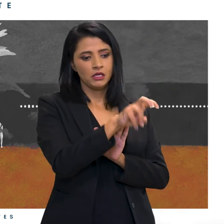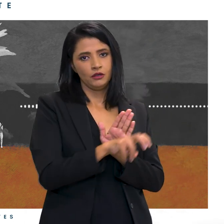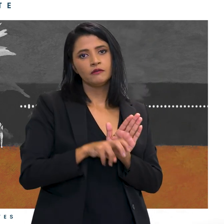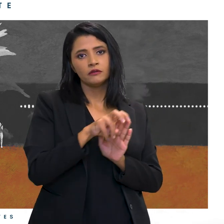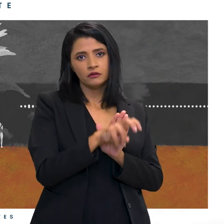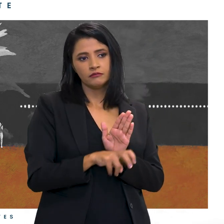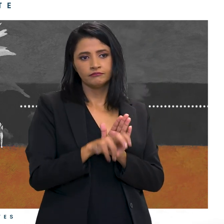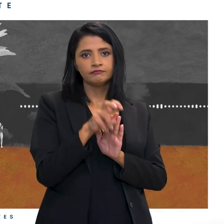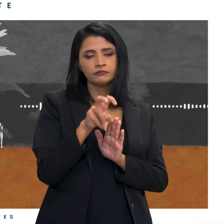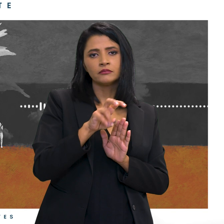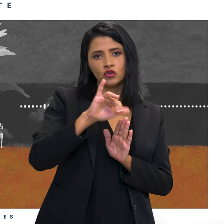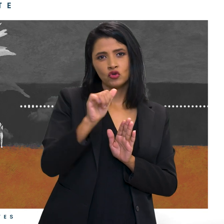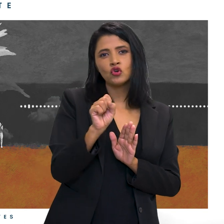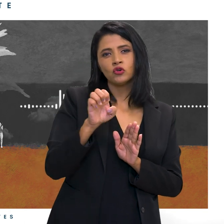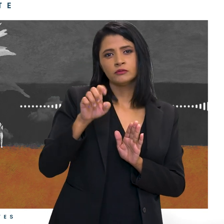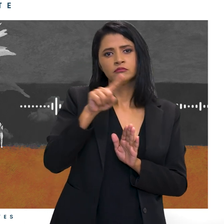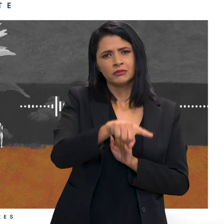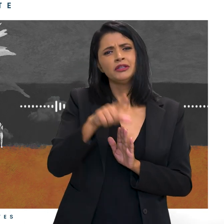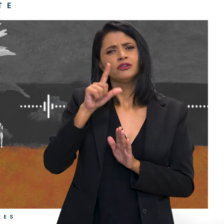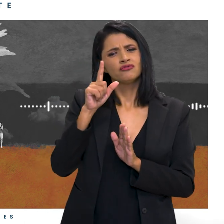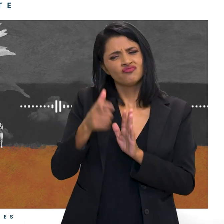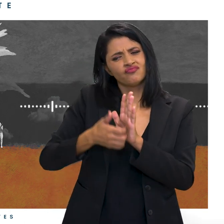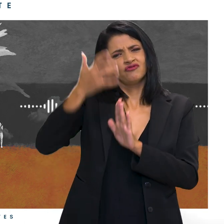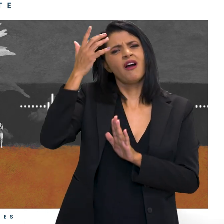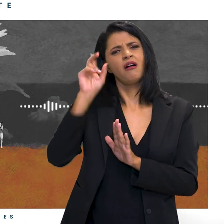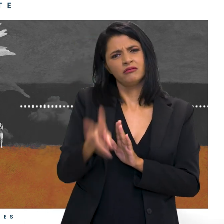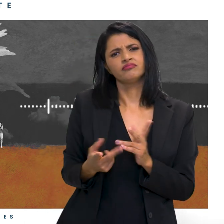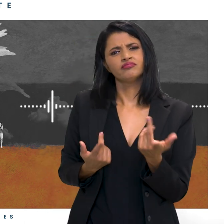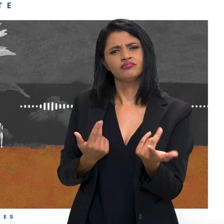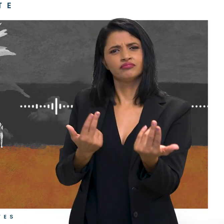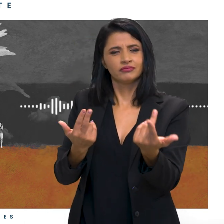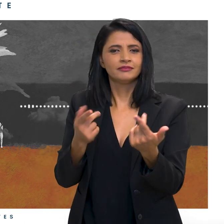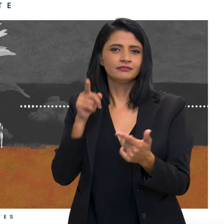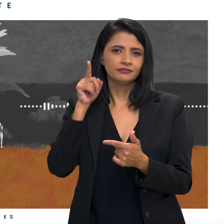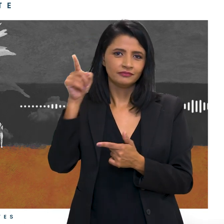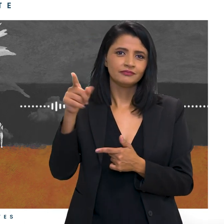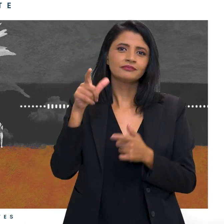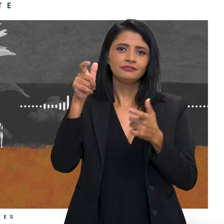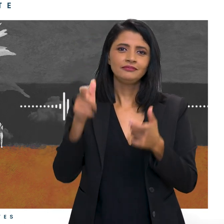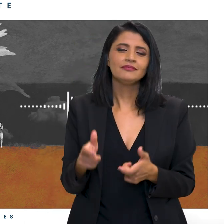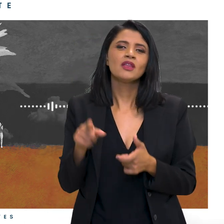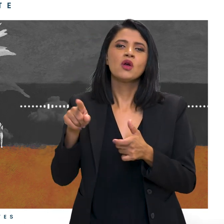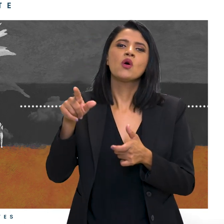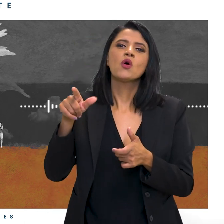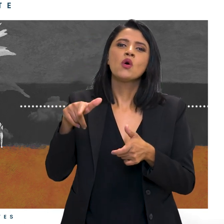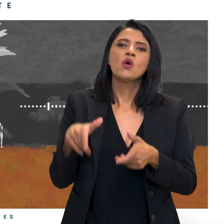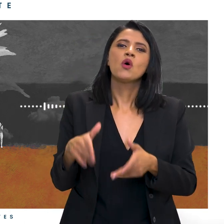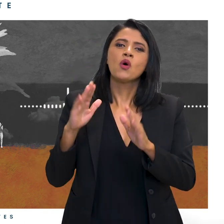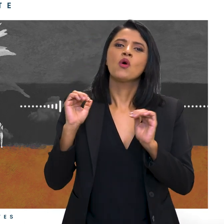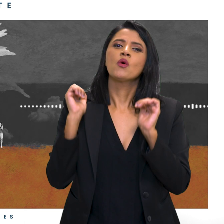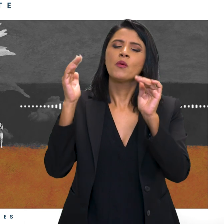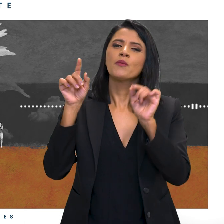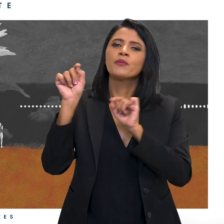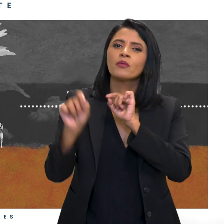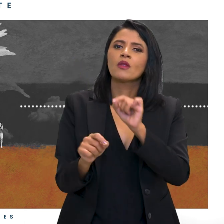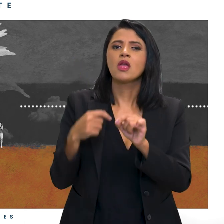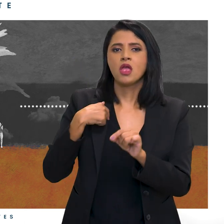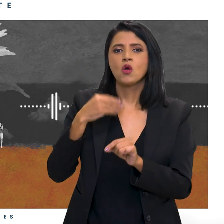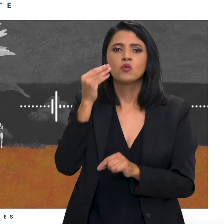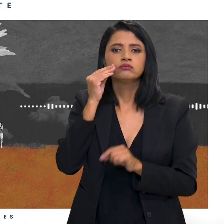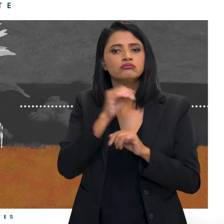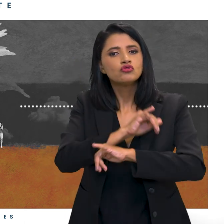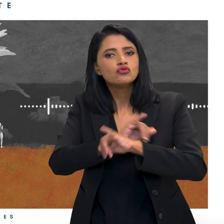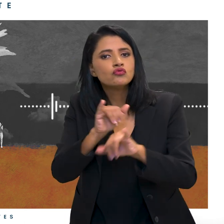deficiência visível, é cadeirante e já passou por várias situações parecidas. Na superintendência, a gente tem procurado fazer